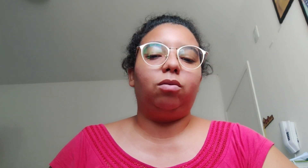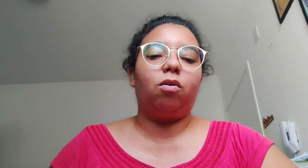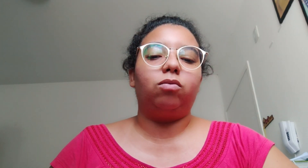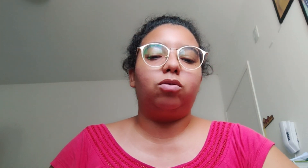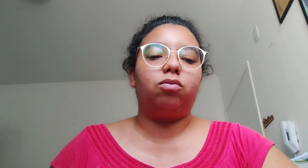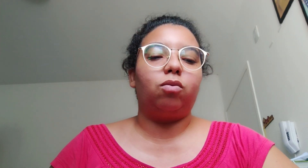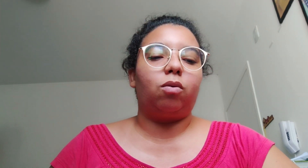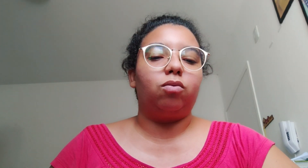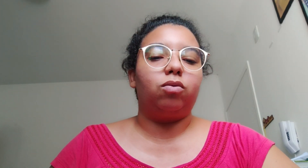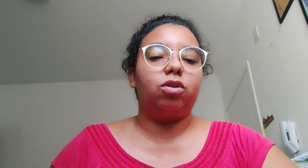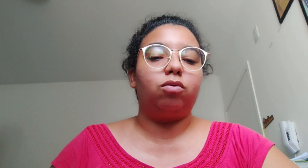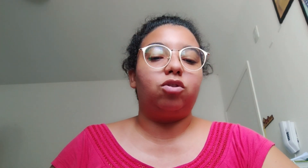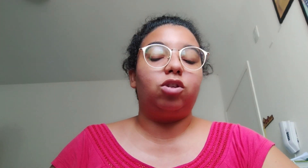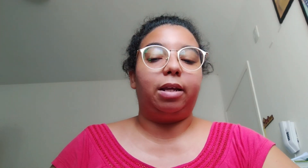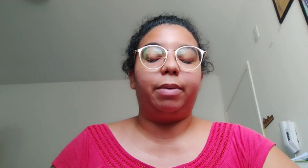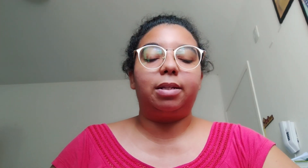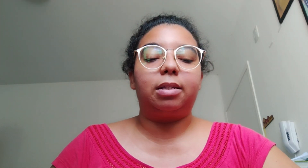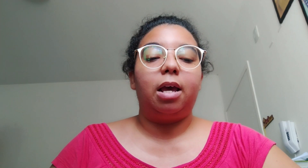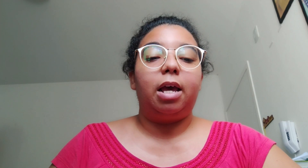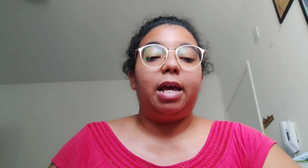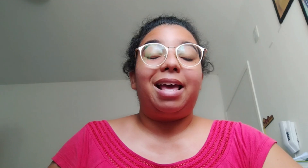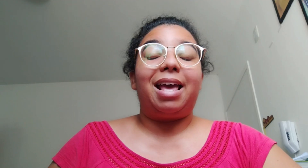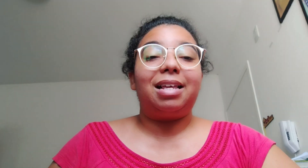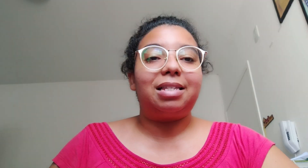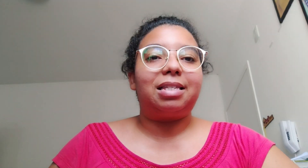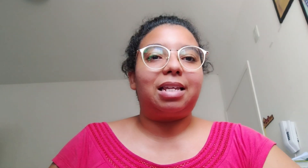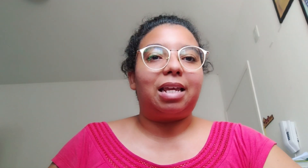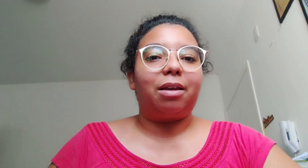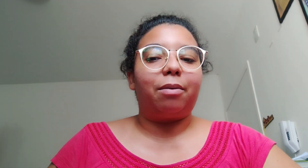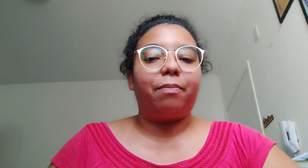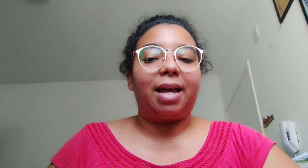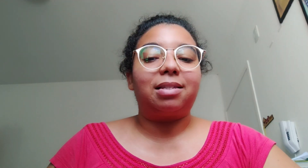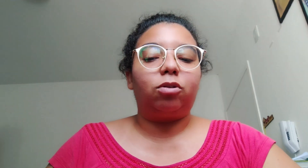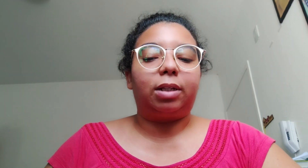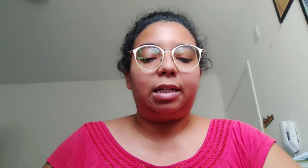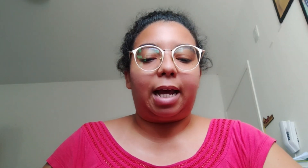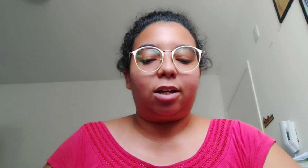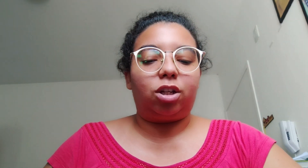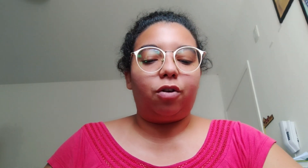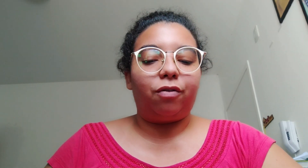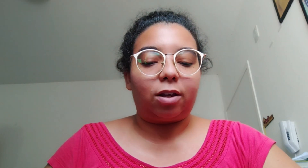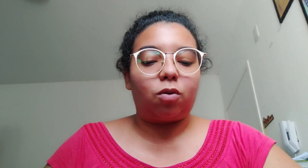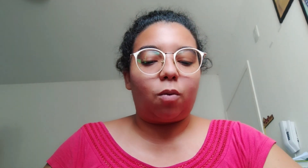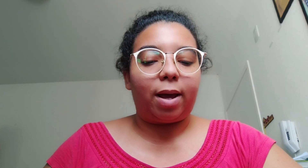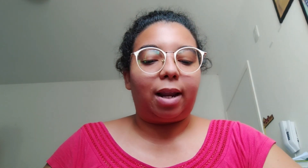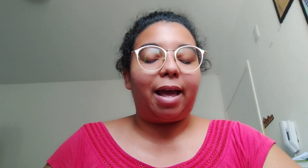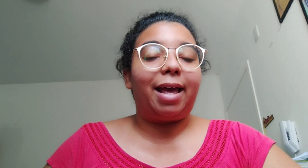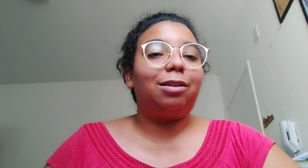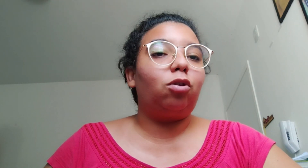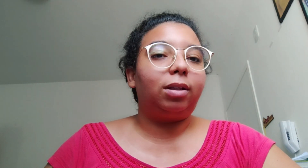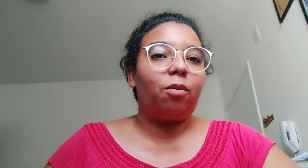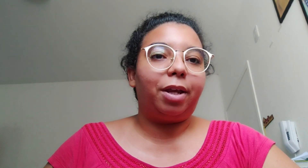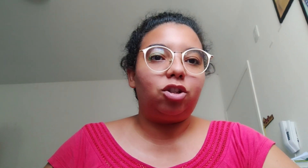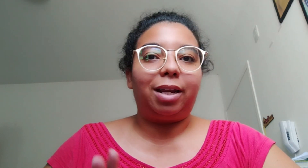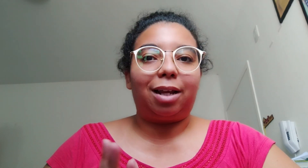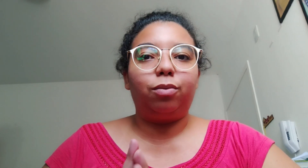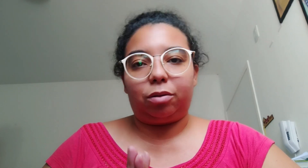com os estudos de Libras. Essa modalidade que eu faço com ela é totalmente gratuito,